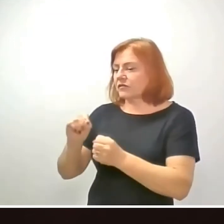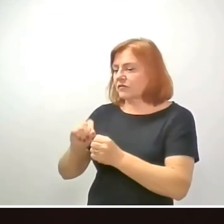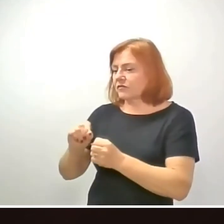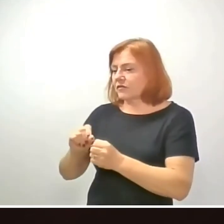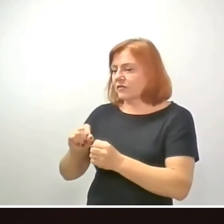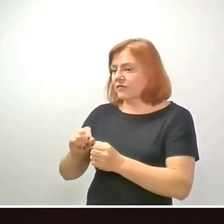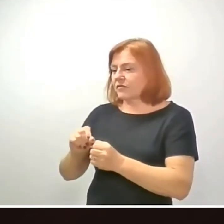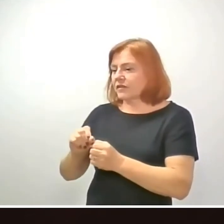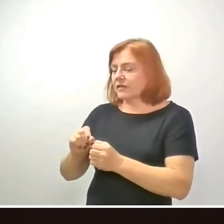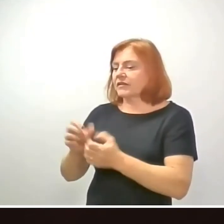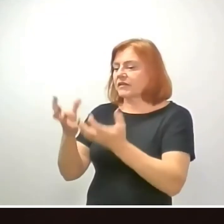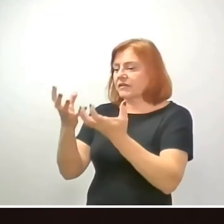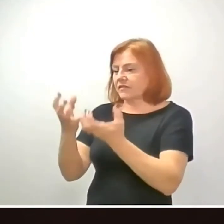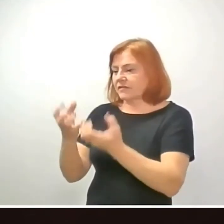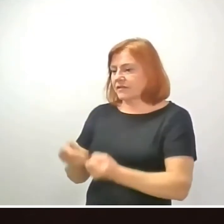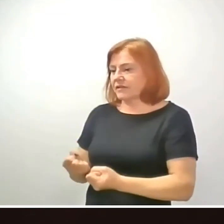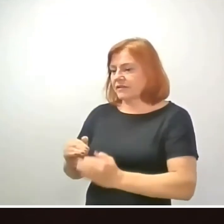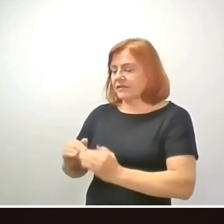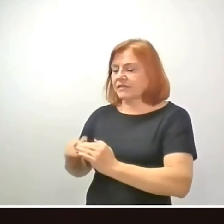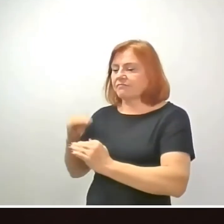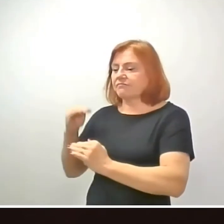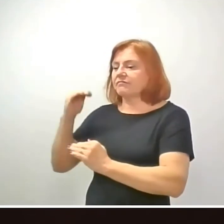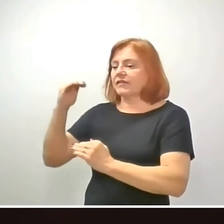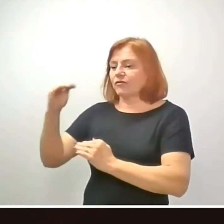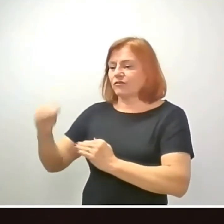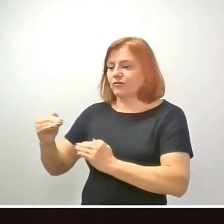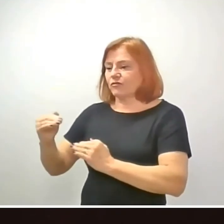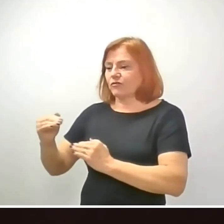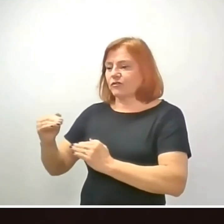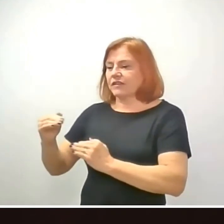as nações. Cristo foi